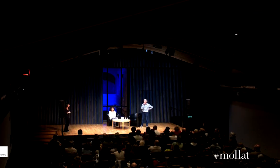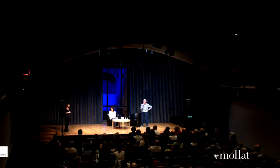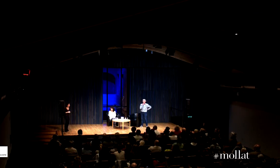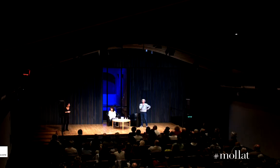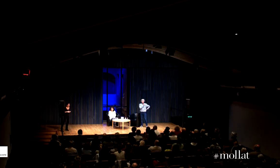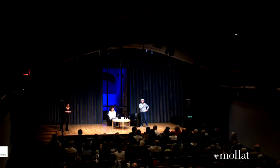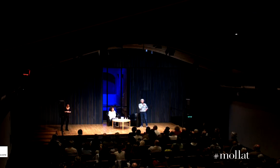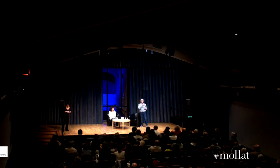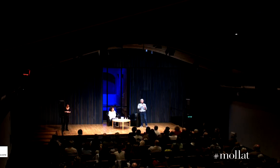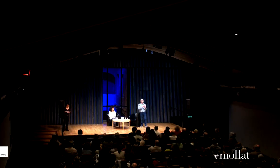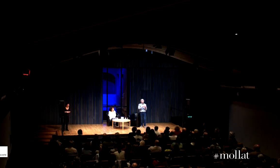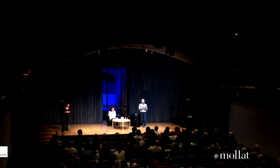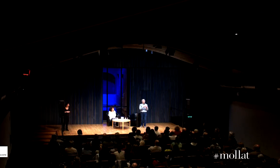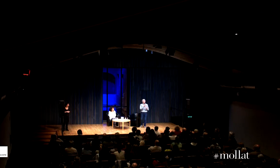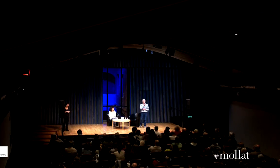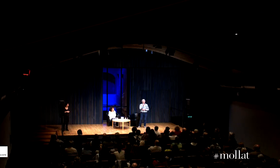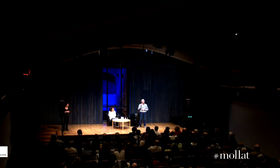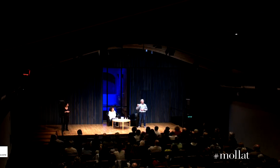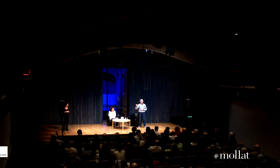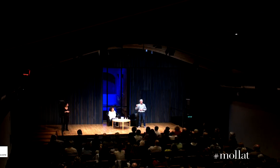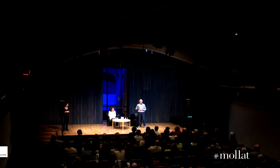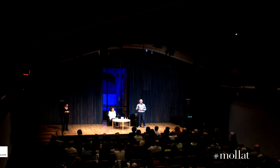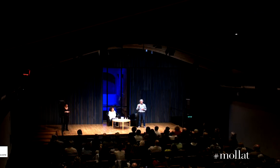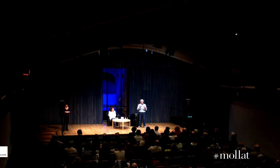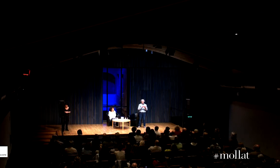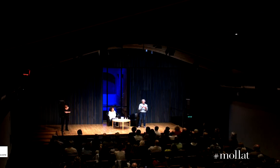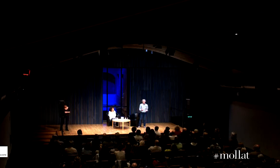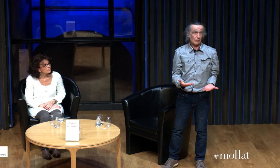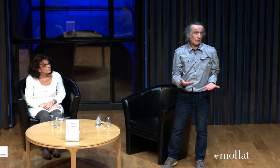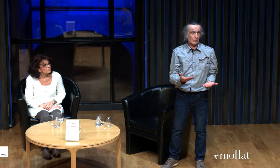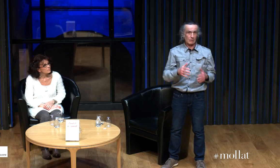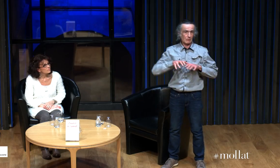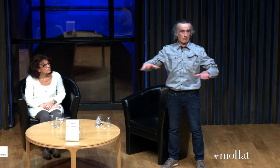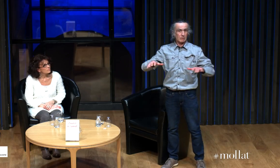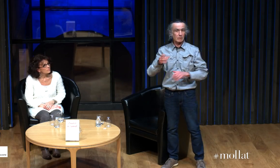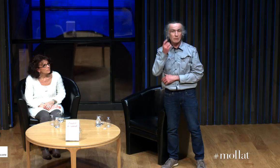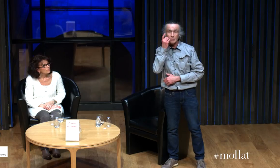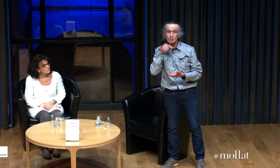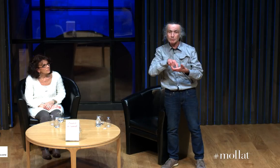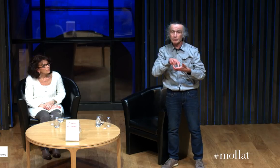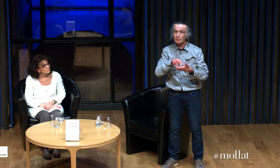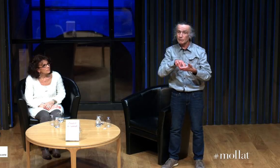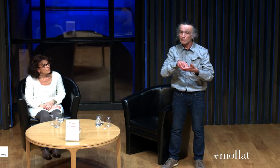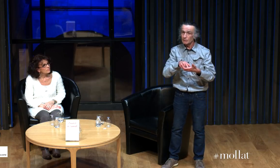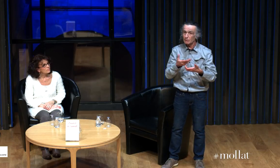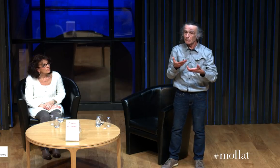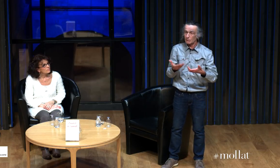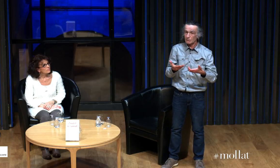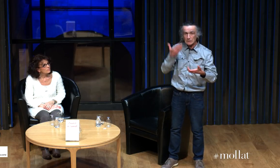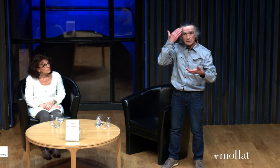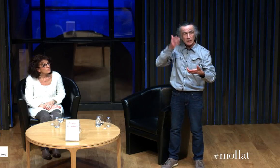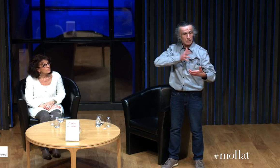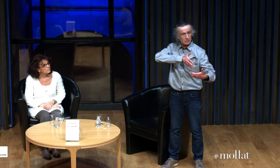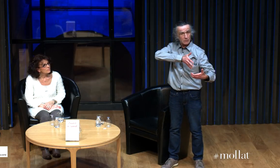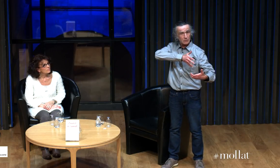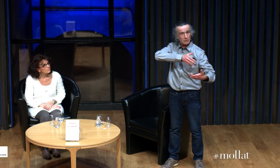Oui, c'est vrai qu'on peut en parler, hein, ces outils numériques actuellement. Donc c'est vrai que vous avez